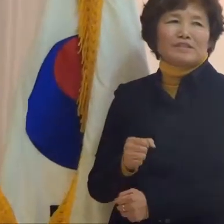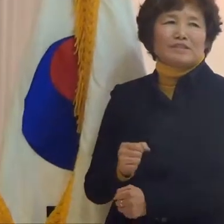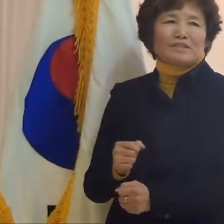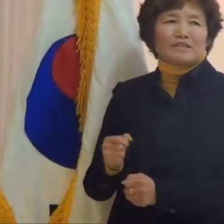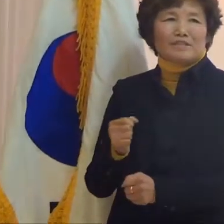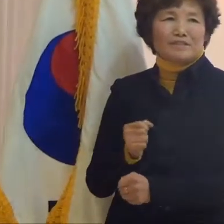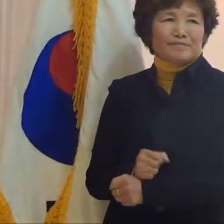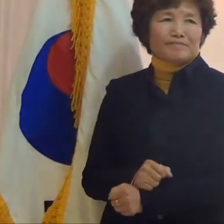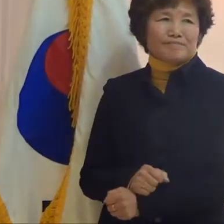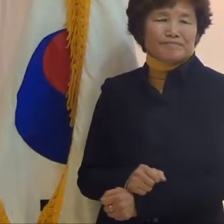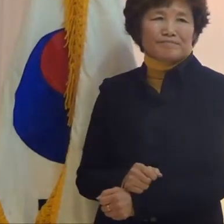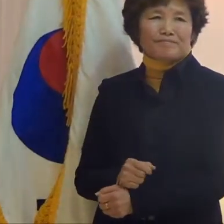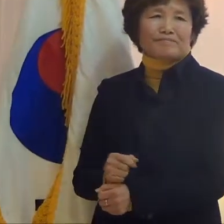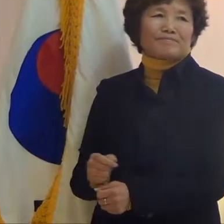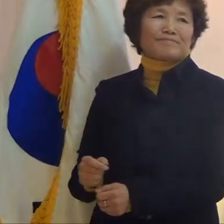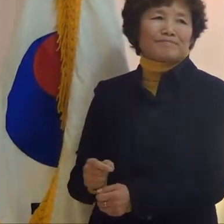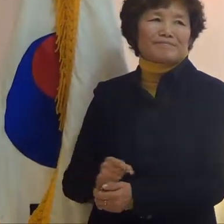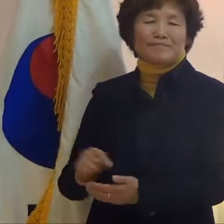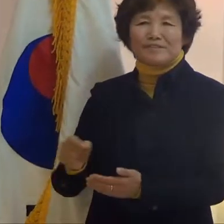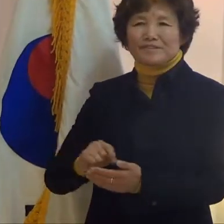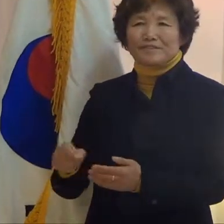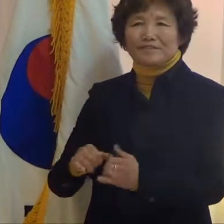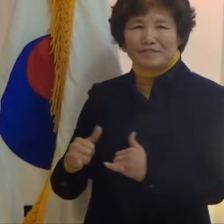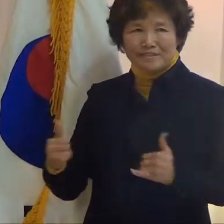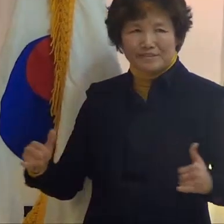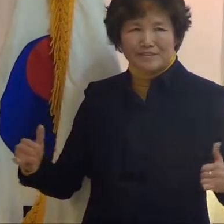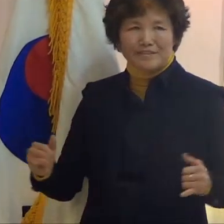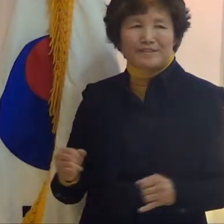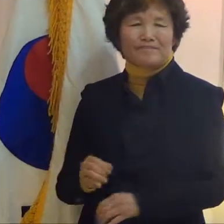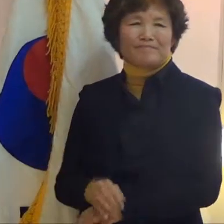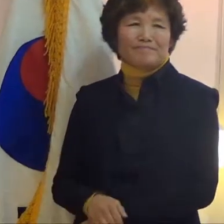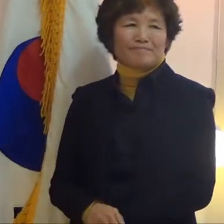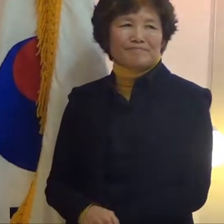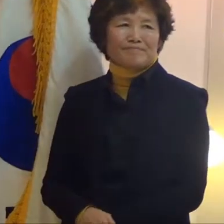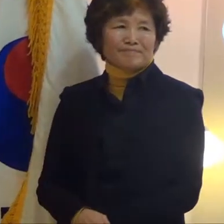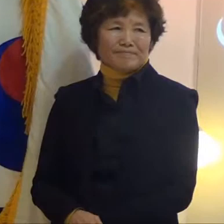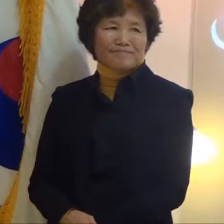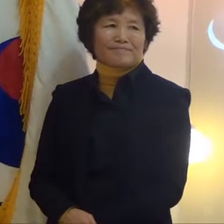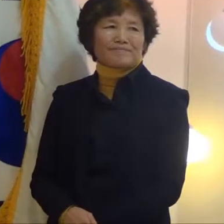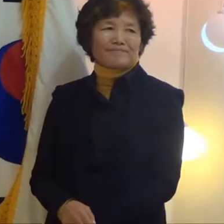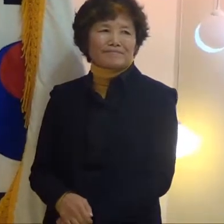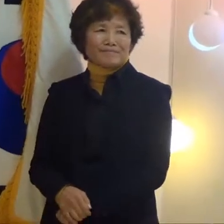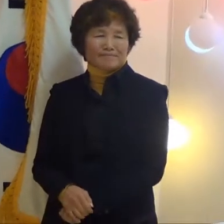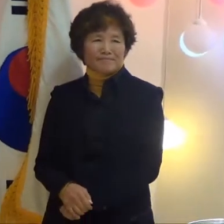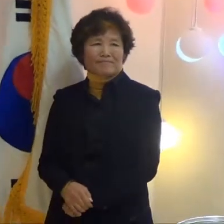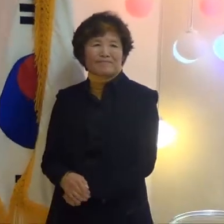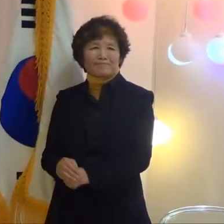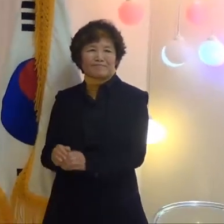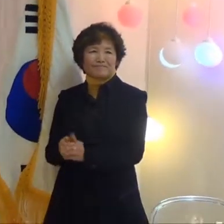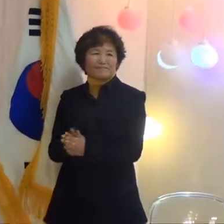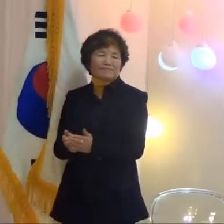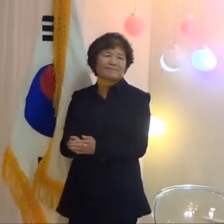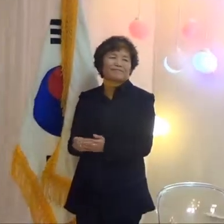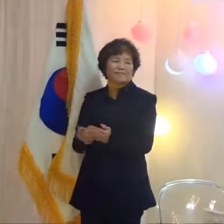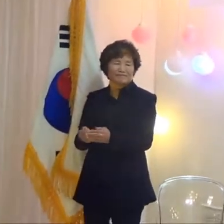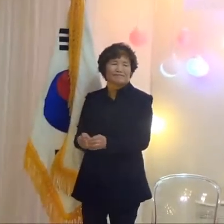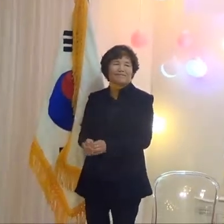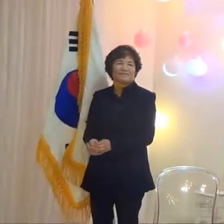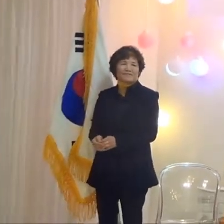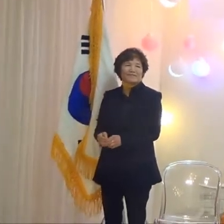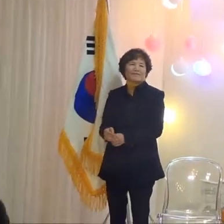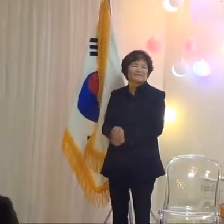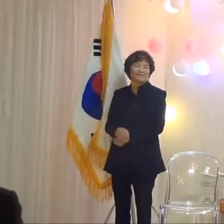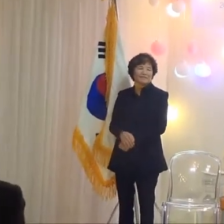쓰는 낙서쟁이지 제가 무슨 작가겠습니까. 근데 내부에서 하도 제가 글을 쓰고 책을 내니까 작가라고